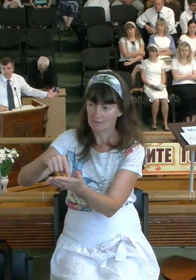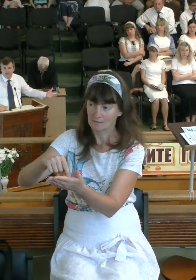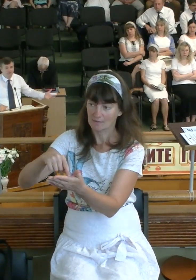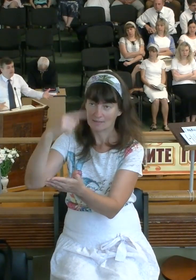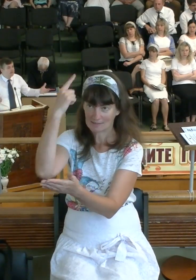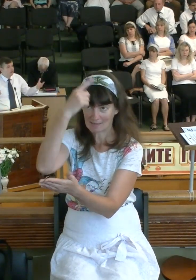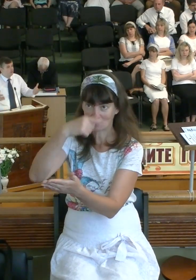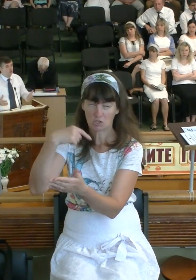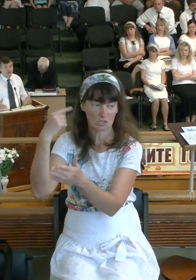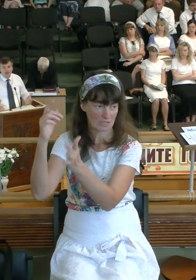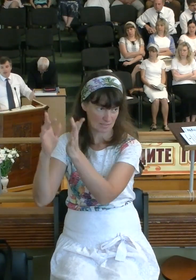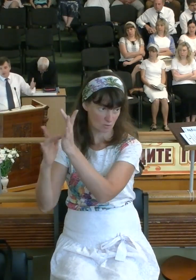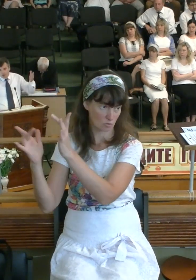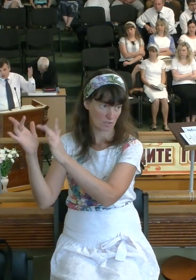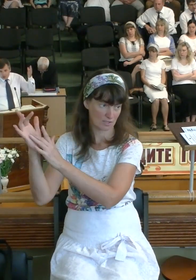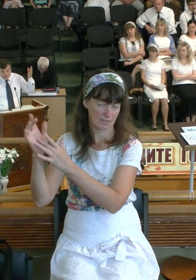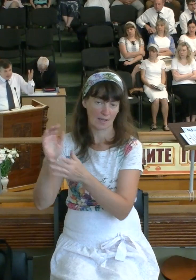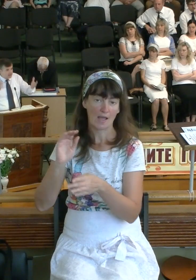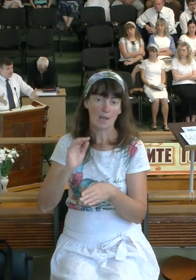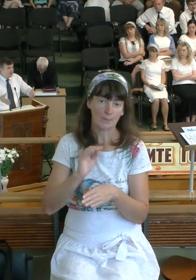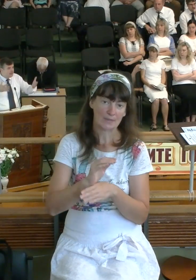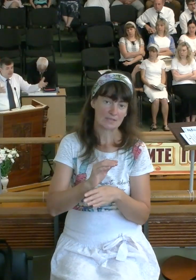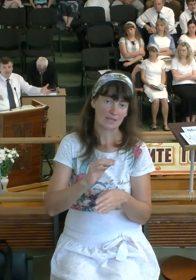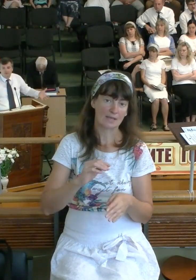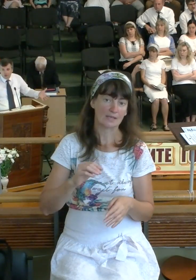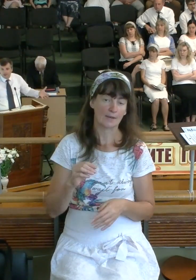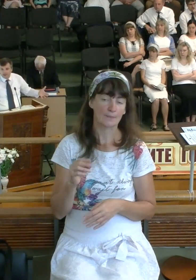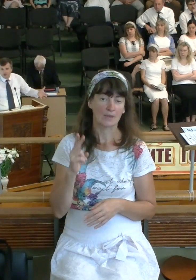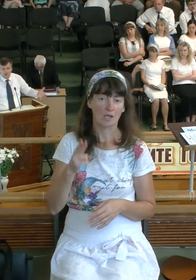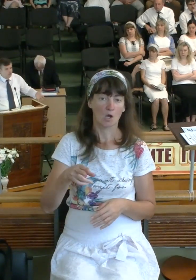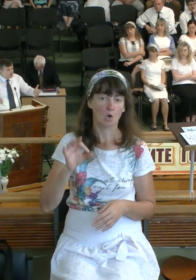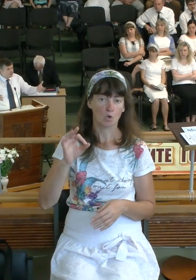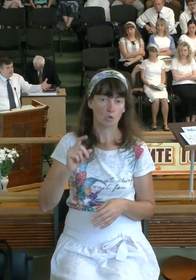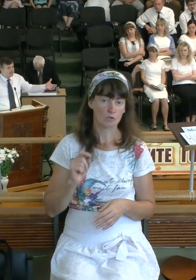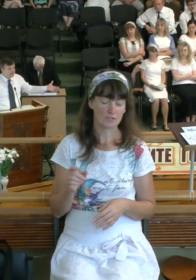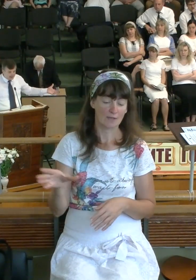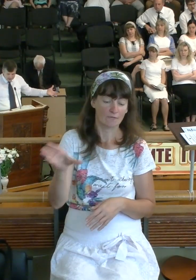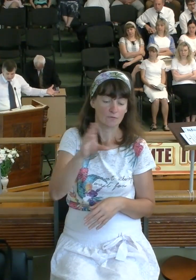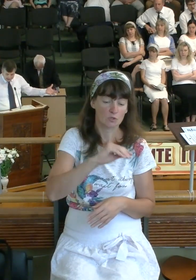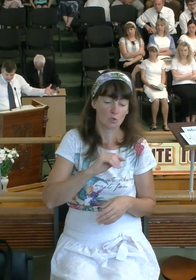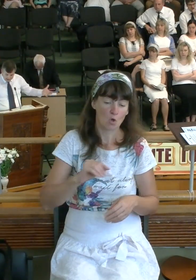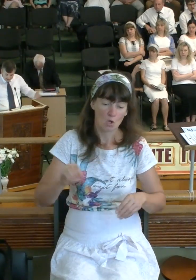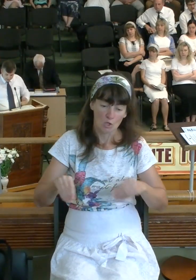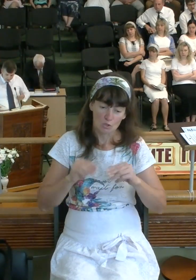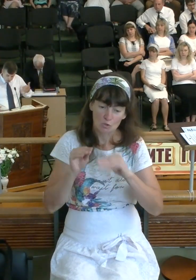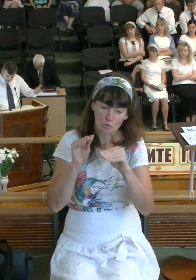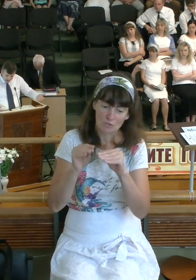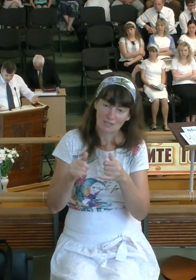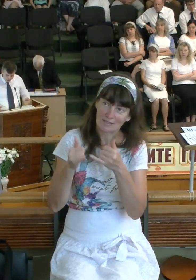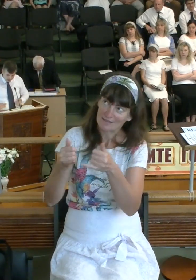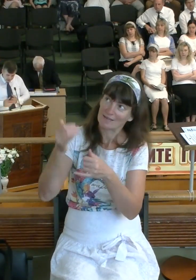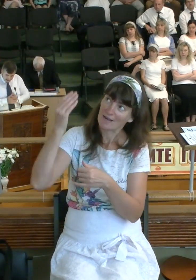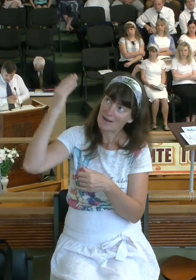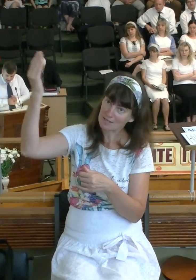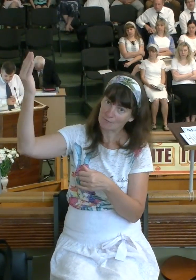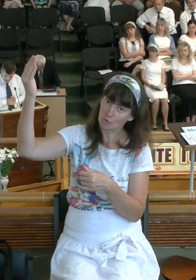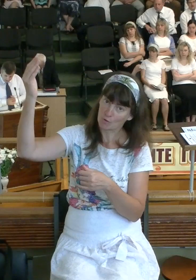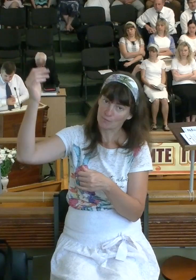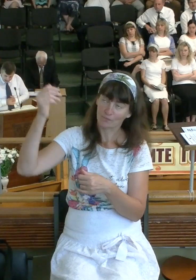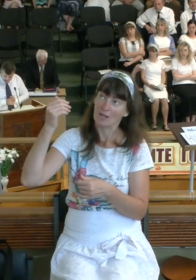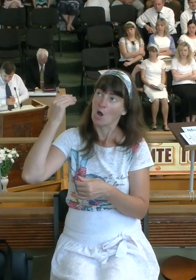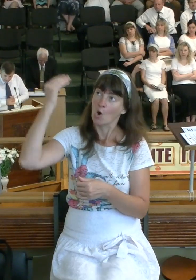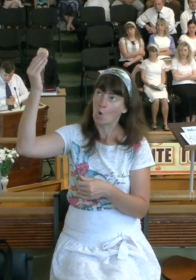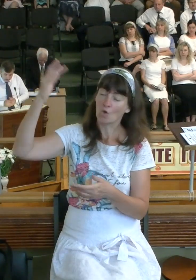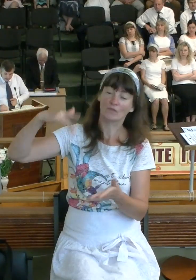Послание к Колоссянам говорится о том, что все создано им, для него, да, то есть он является центром и жизни, он является